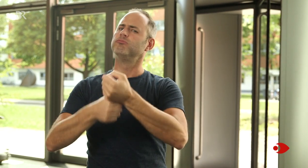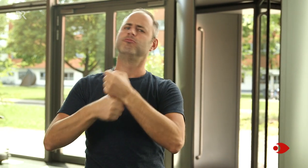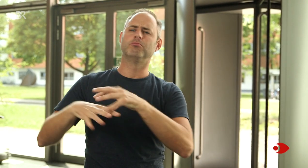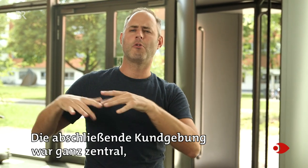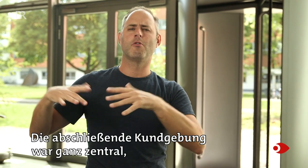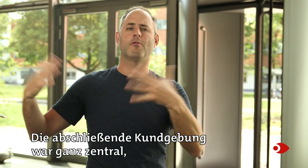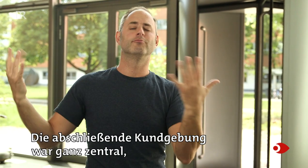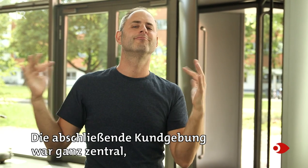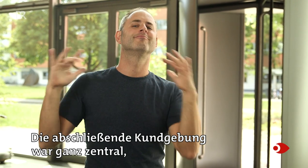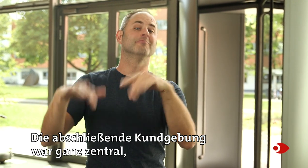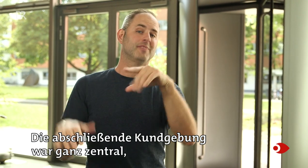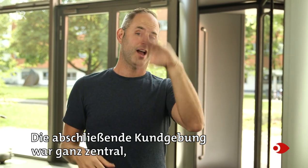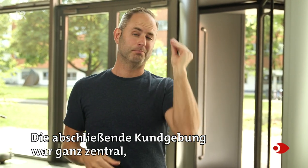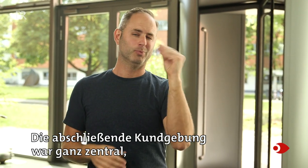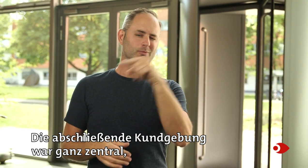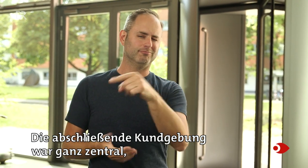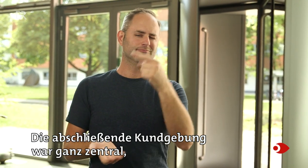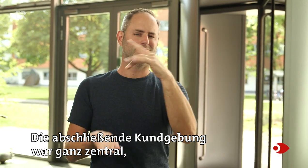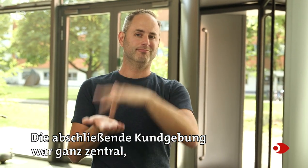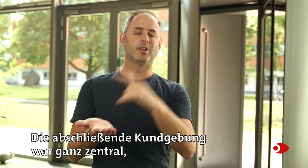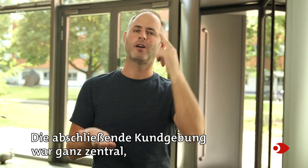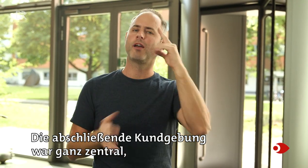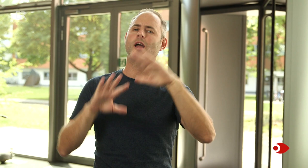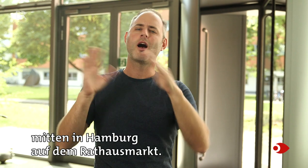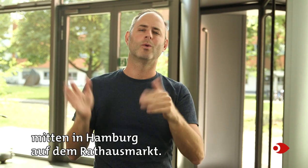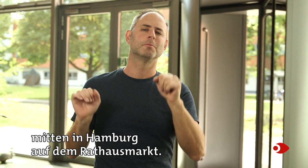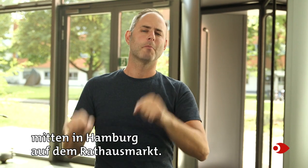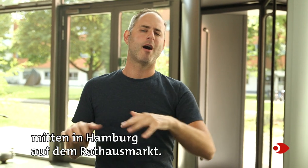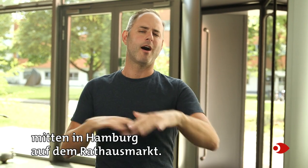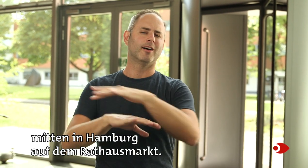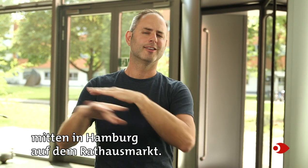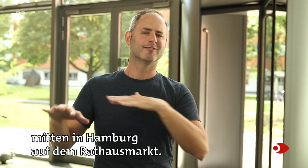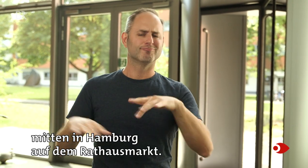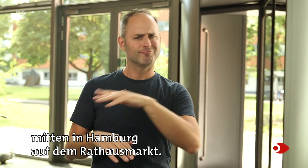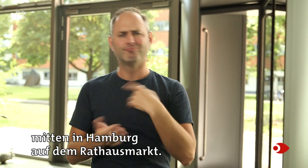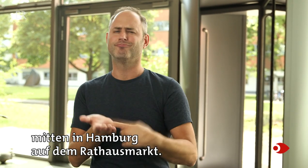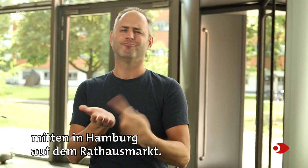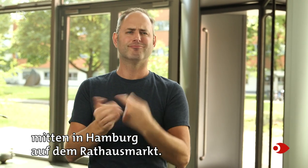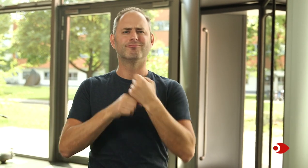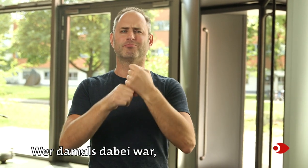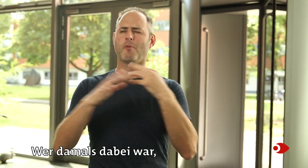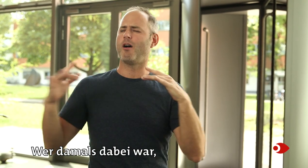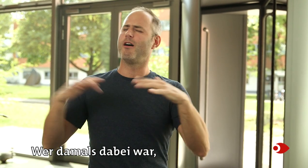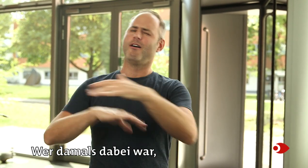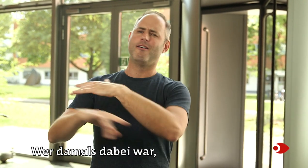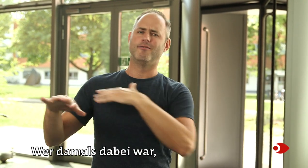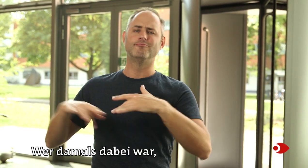Die abschließende Kundgebung war ganz zentral, mitten in Hamburg auf dem Rathausmarkt. Wer damals dabei war,